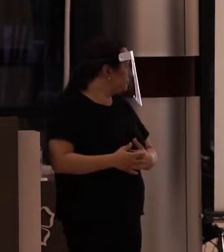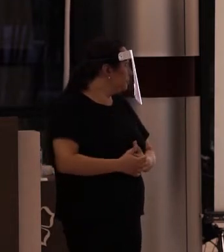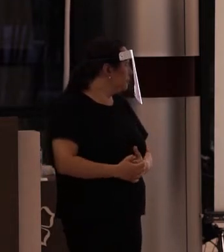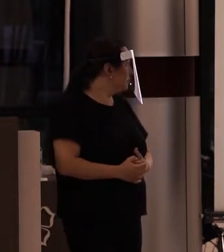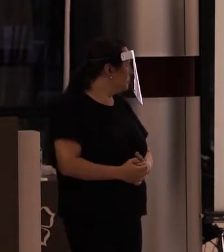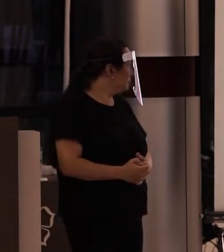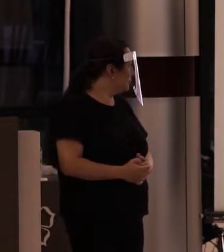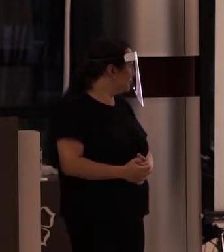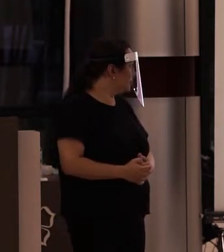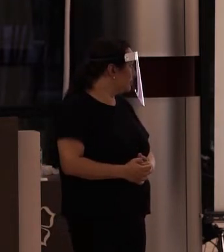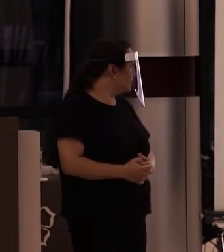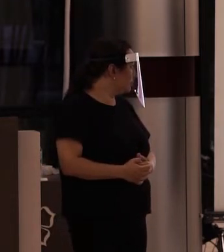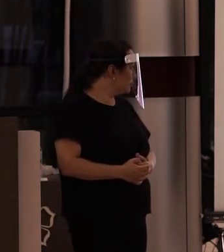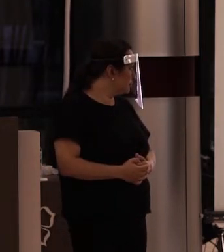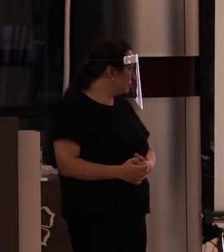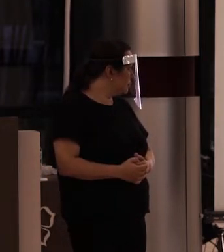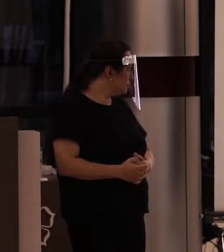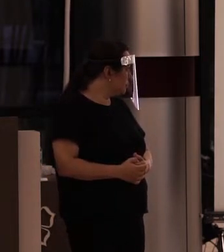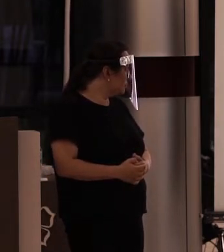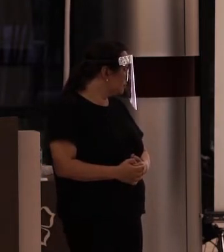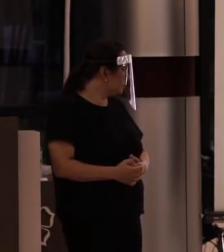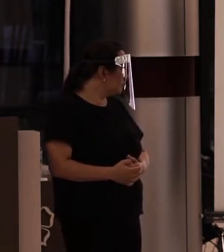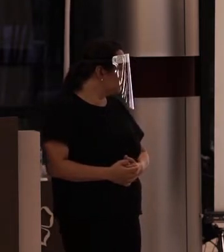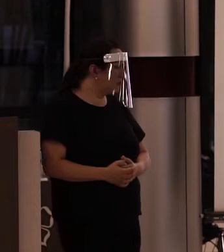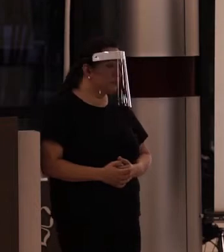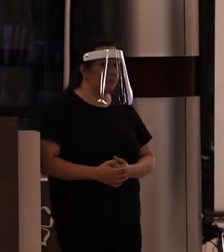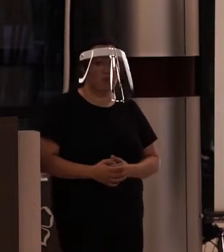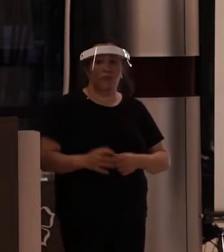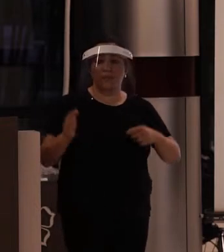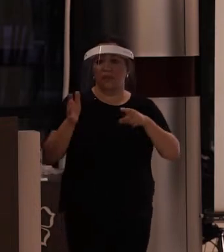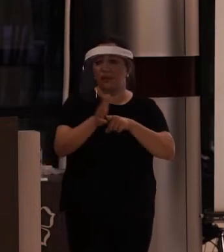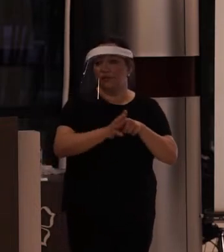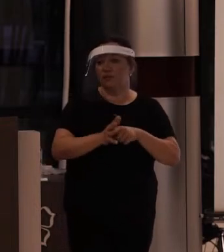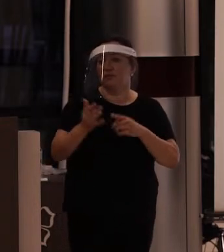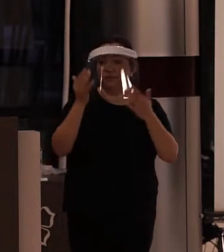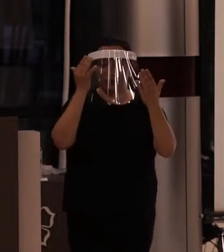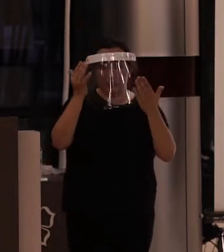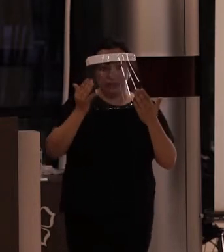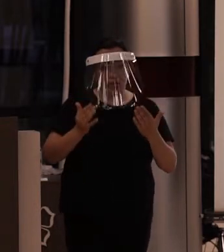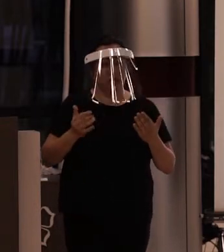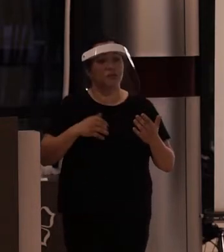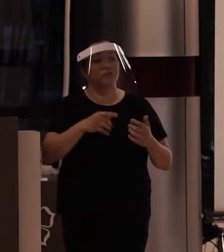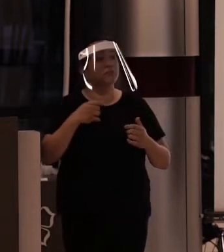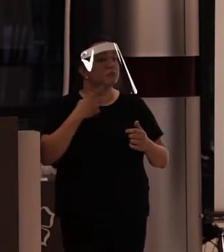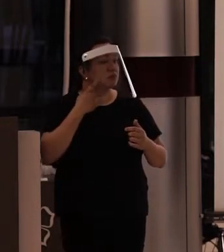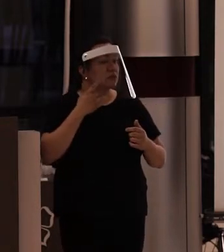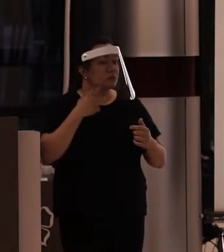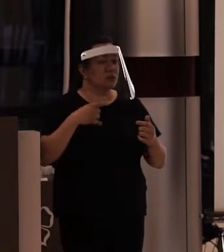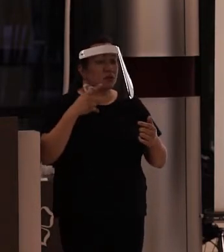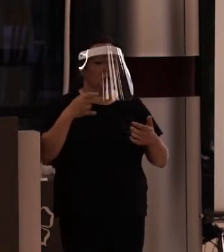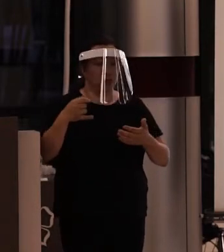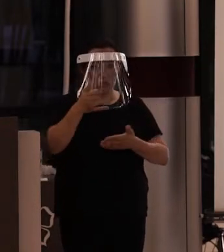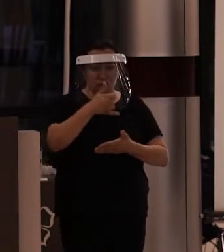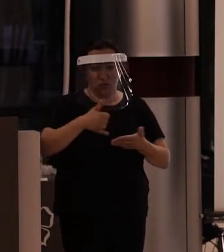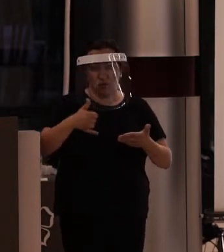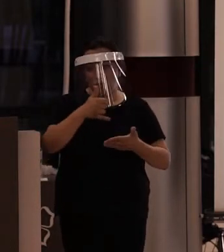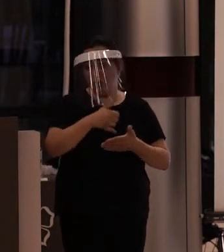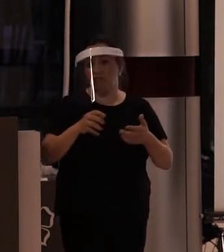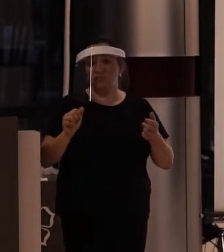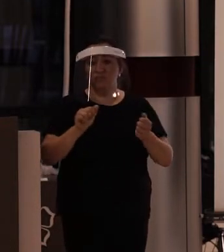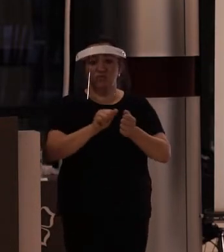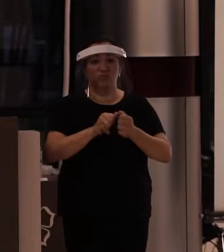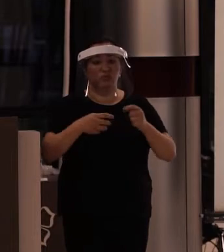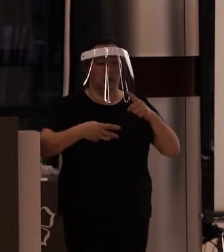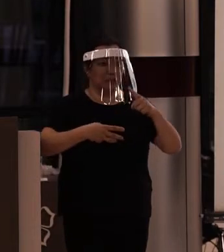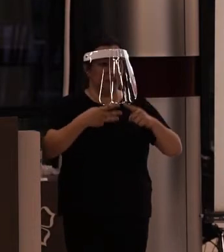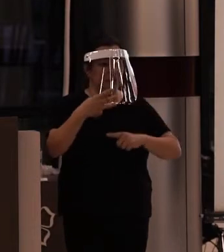a termografia infravermelha com a análise de vibração e a análise de óleo, quando for o lubrificante óleo, se juntar as três,